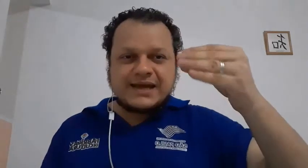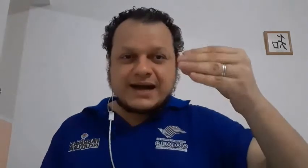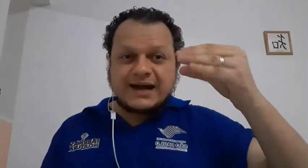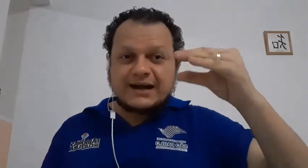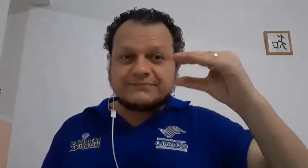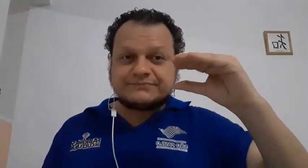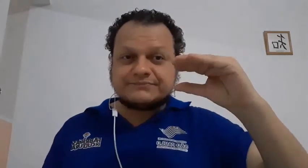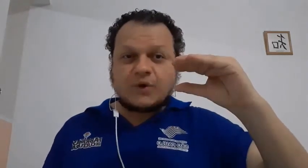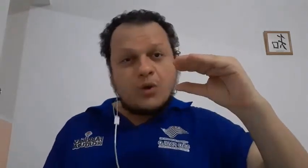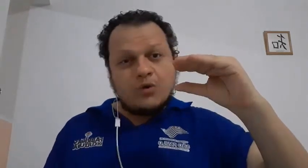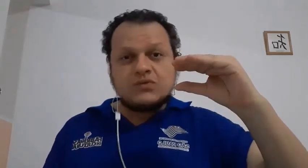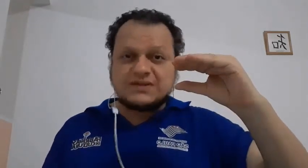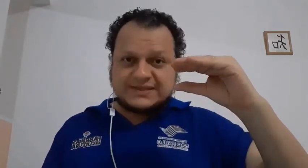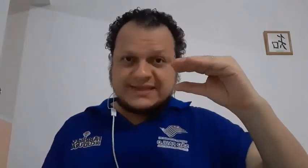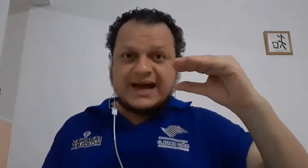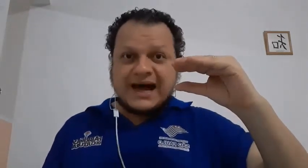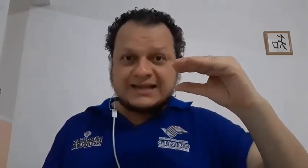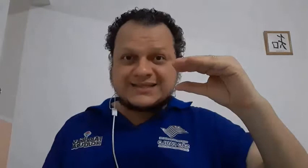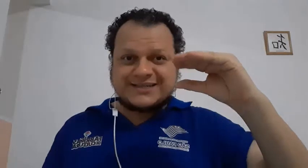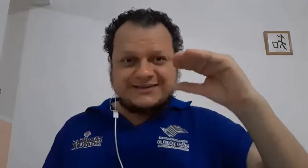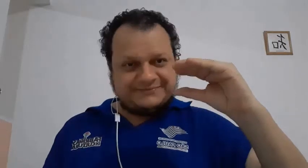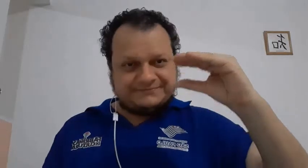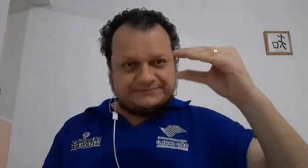CH ou CH. CH.